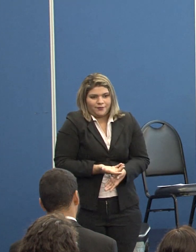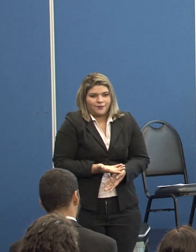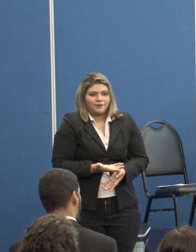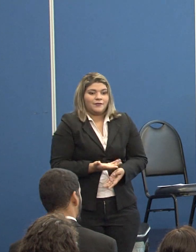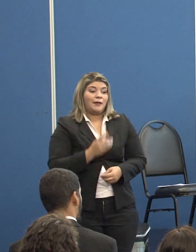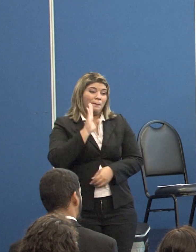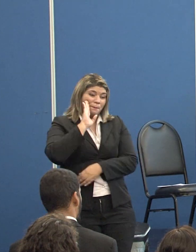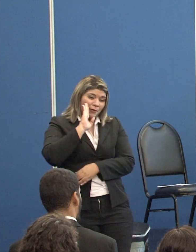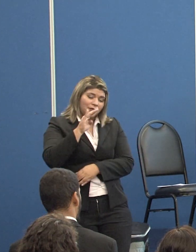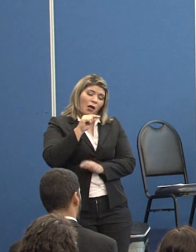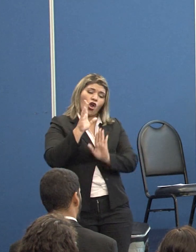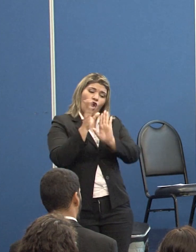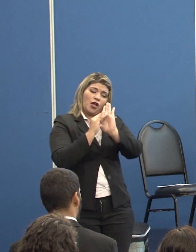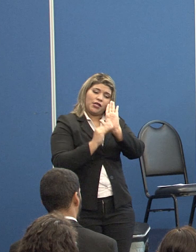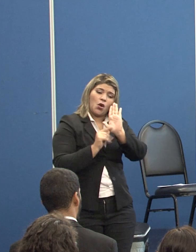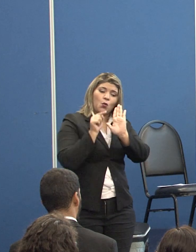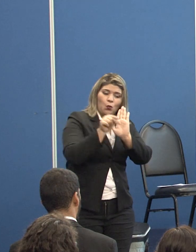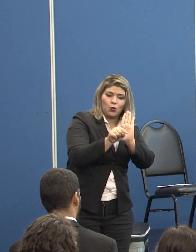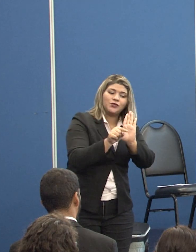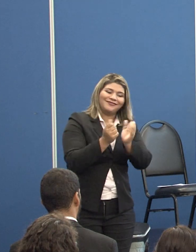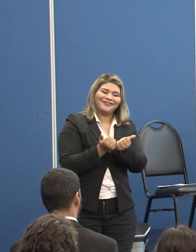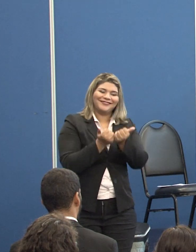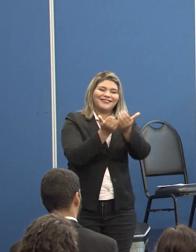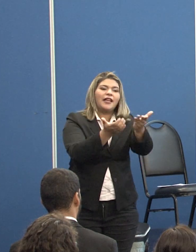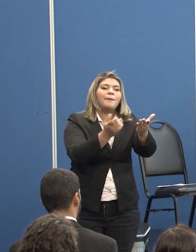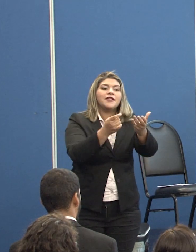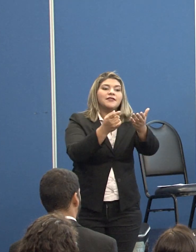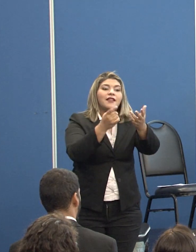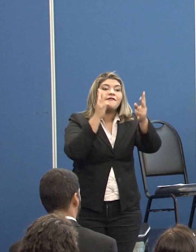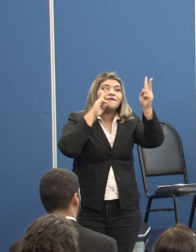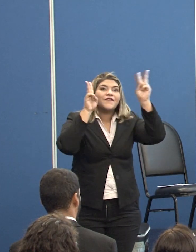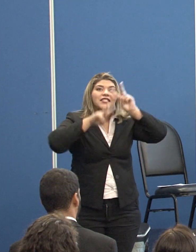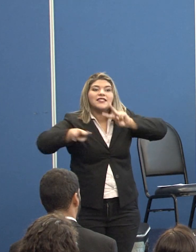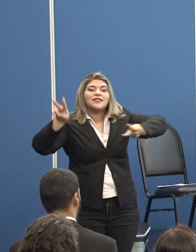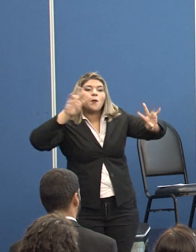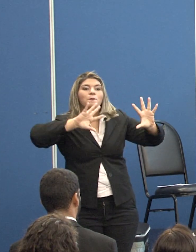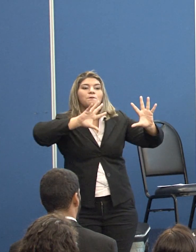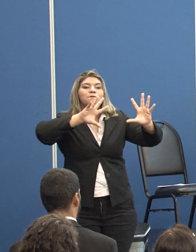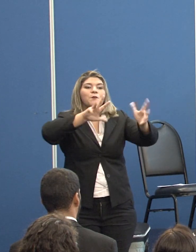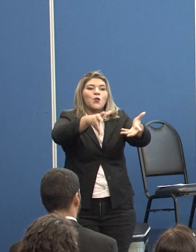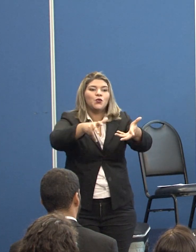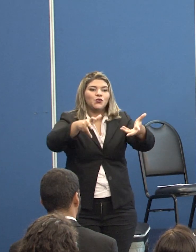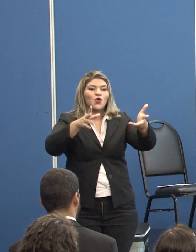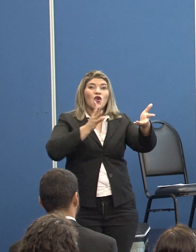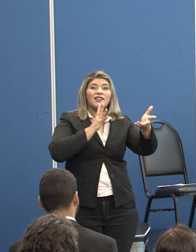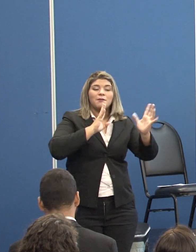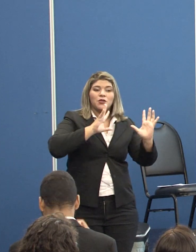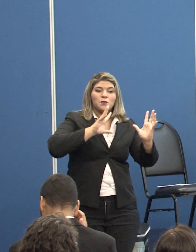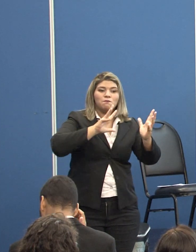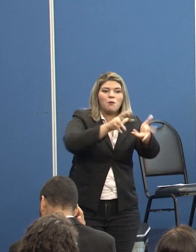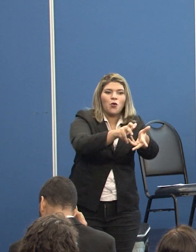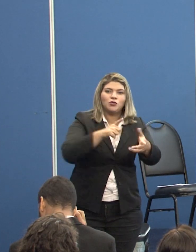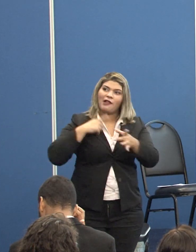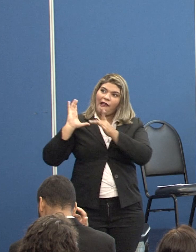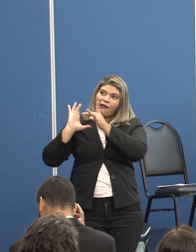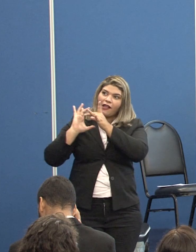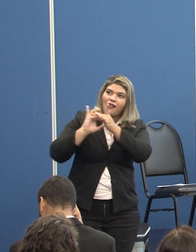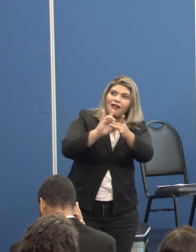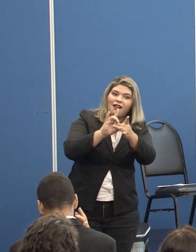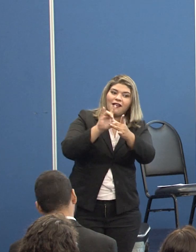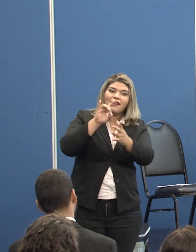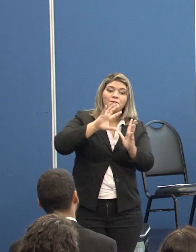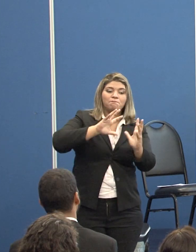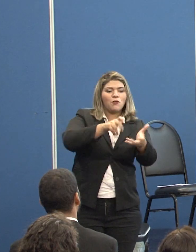principalmente, além do conteúdo, uma visão de mundo? Ele precisa estar contextualizado, eu preciso ter uma linguagem que